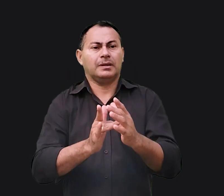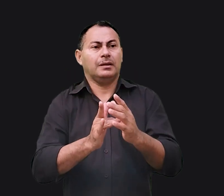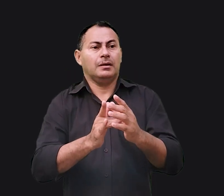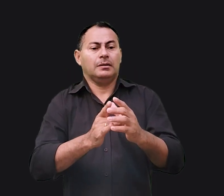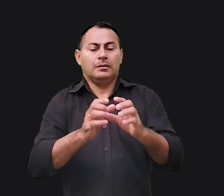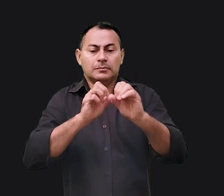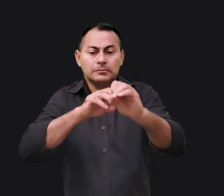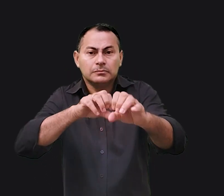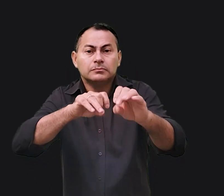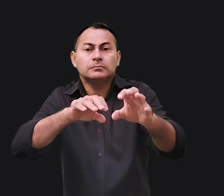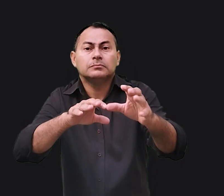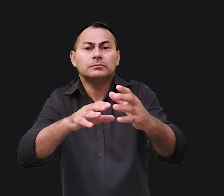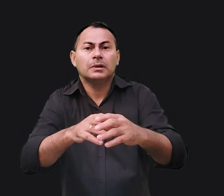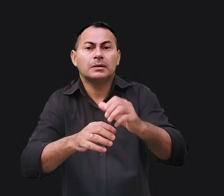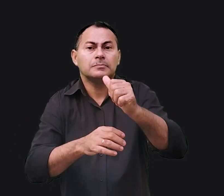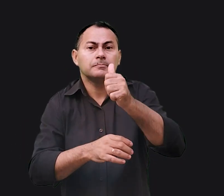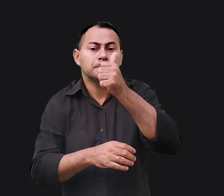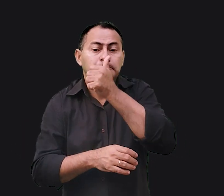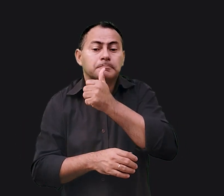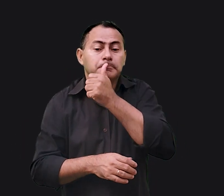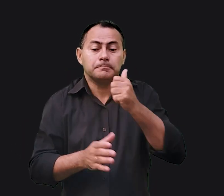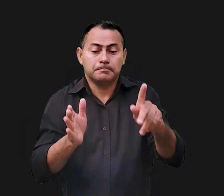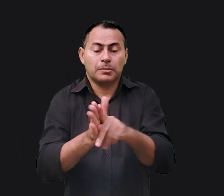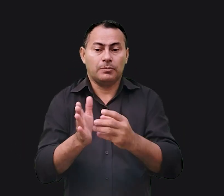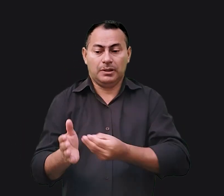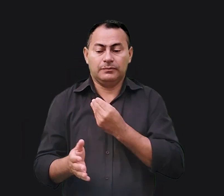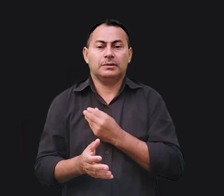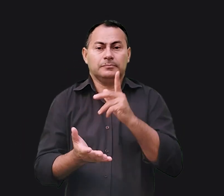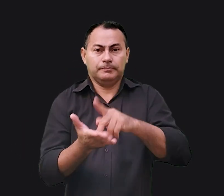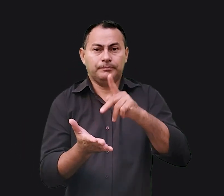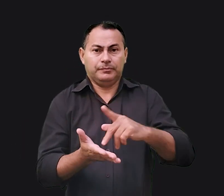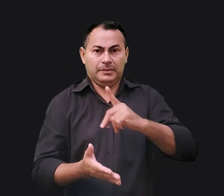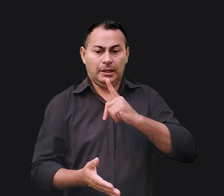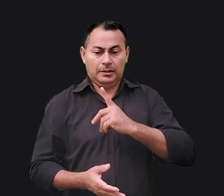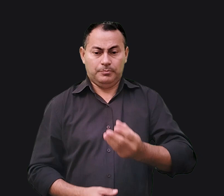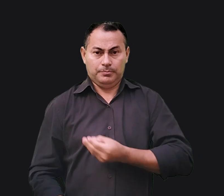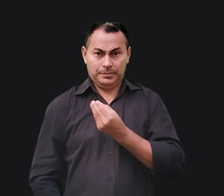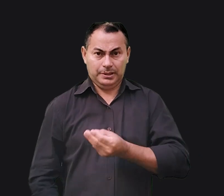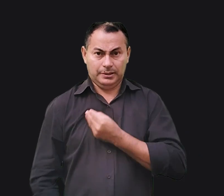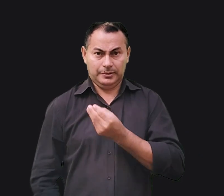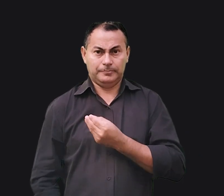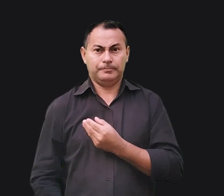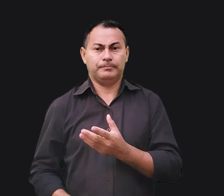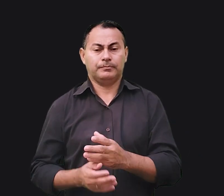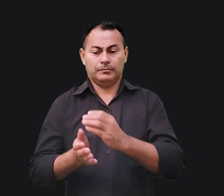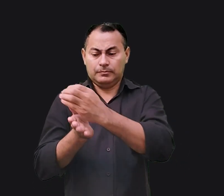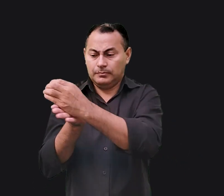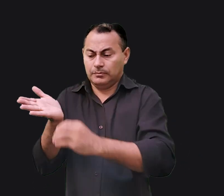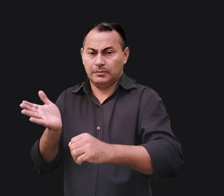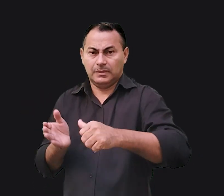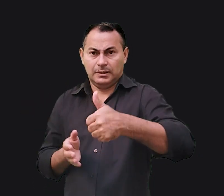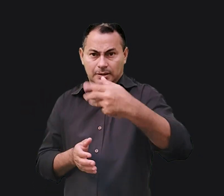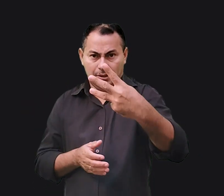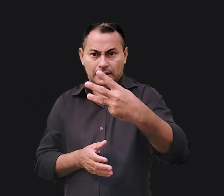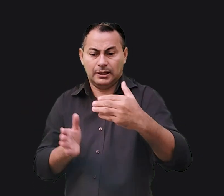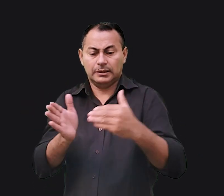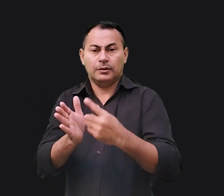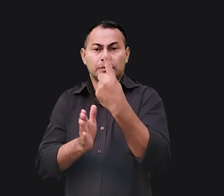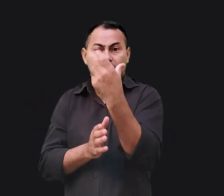grande lição sobre sacrificar a própria vida para que realmente tenhamos vida. No capítulo 13 até o 16, Jesus